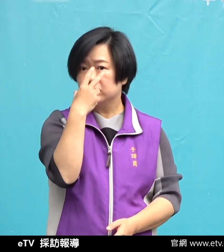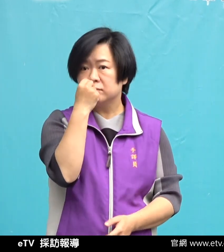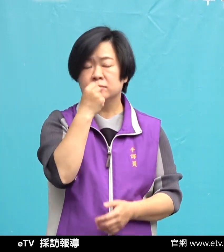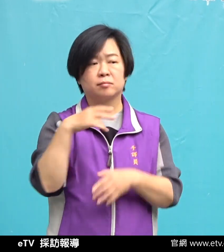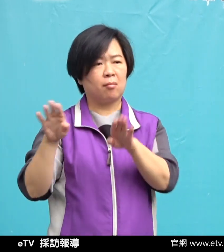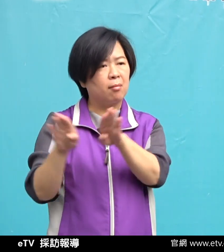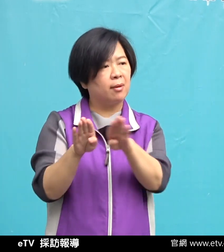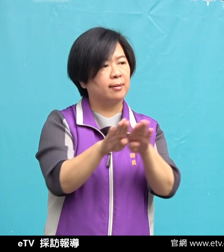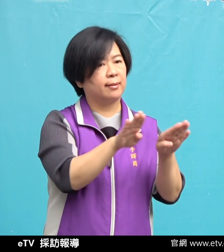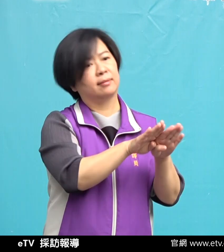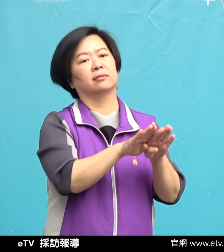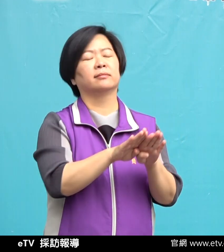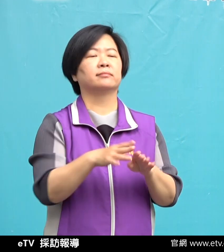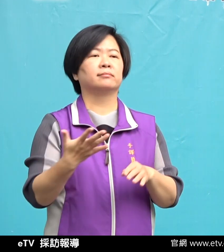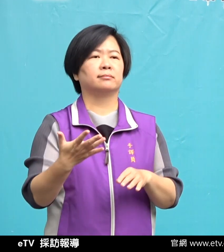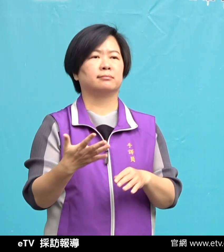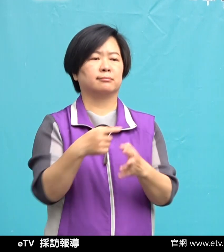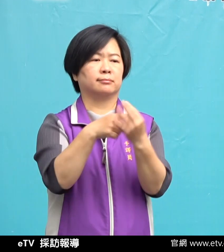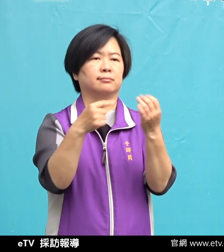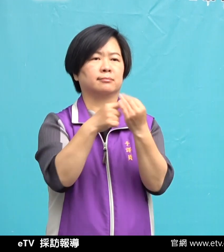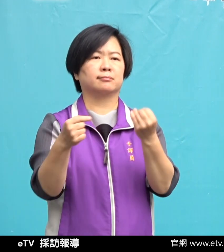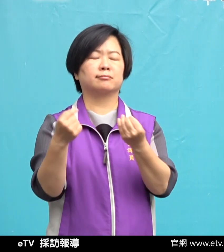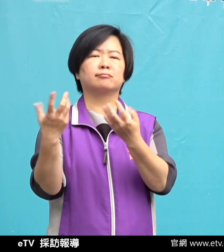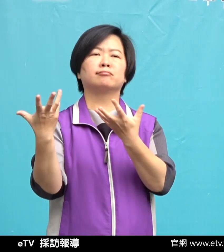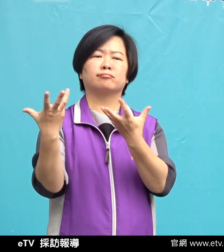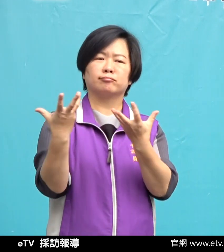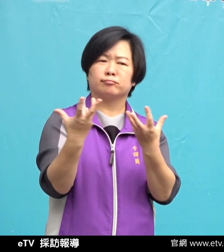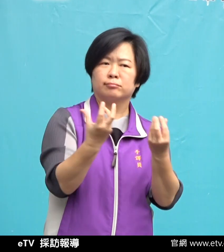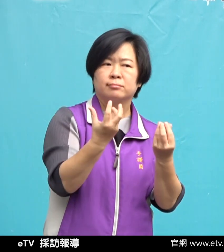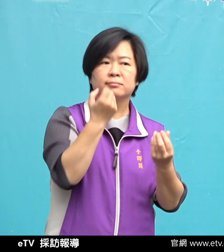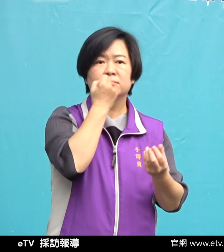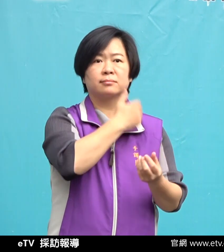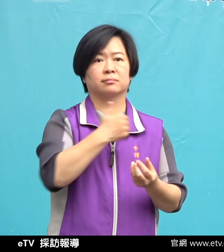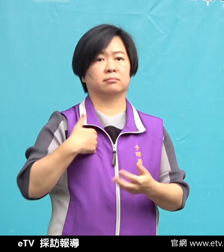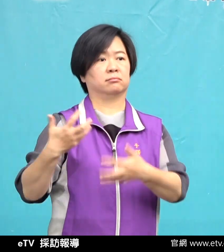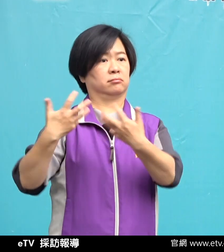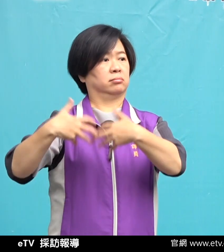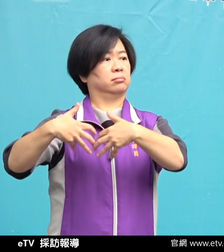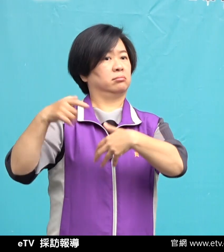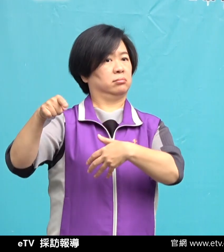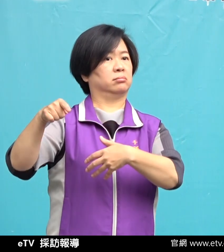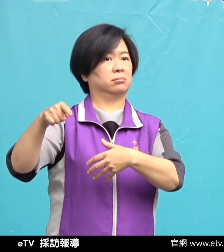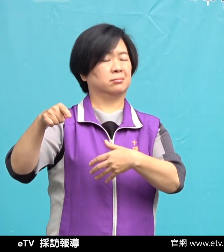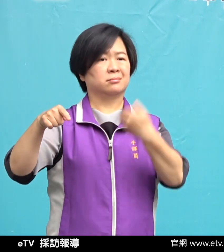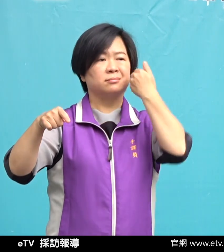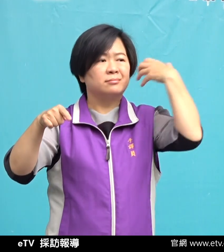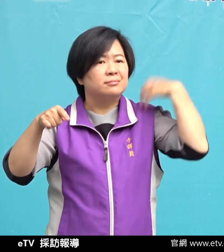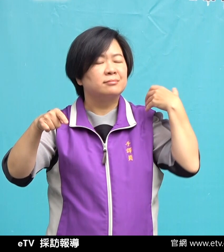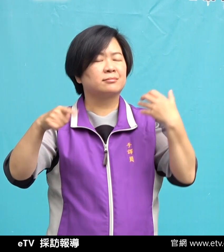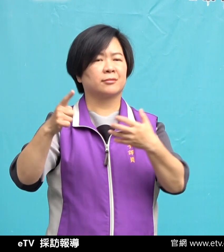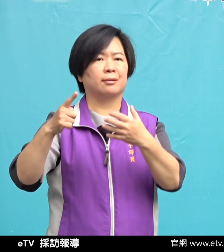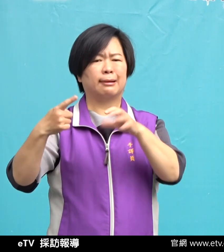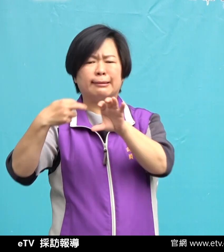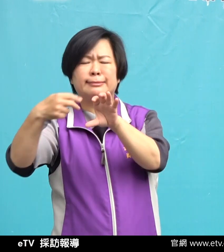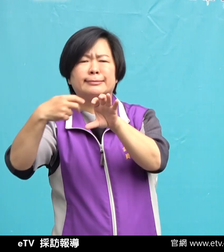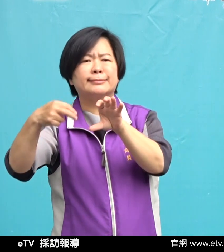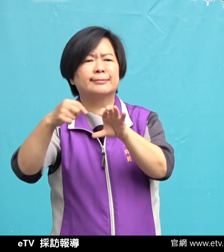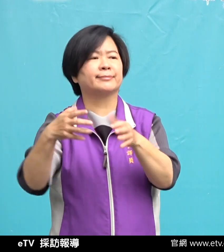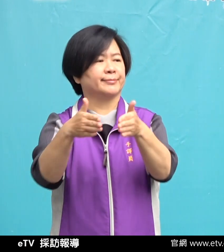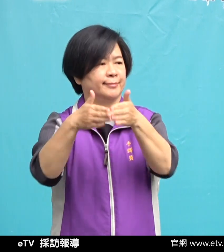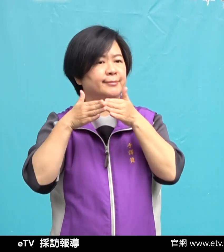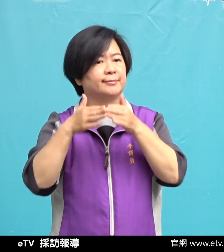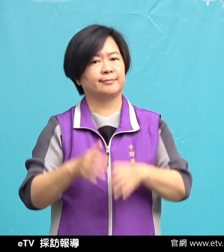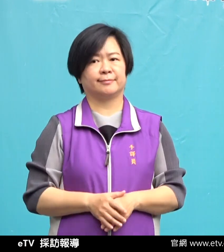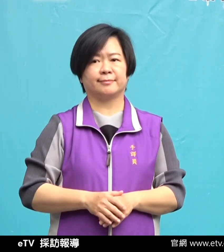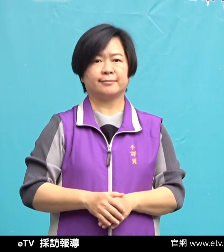的时候都会往下降，因为毕竟机器虽然能跑，但机器也是要稍微维修一下，